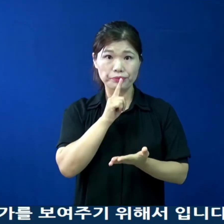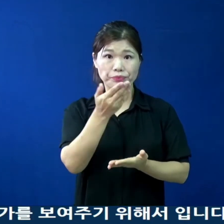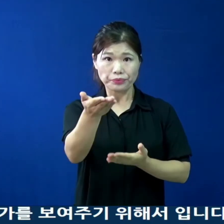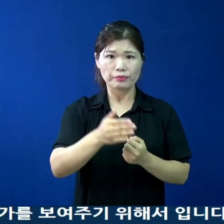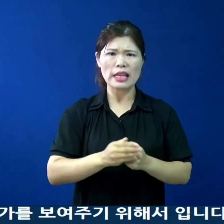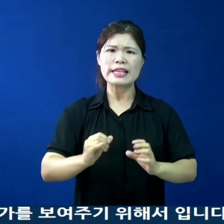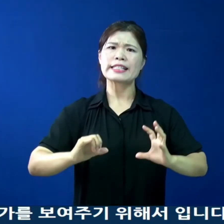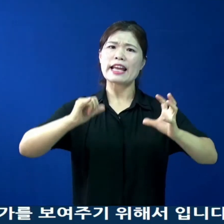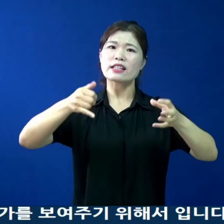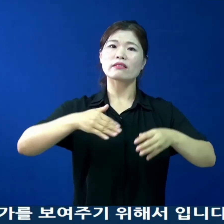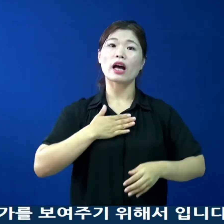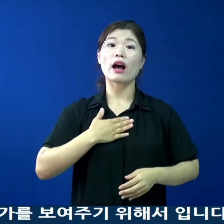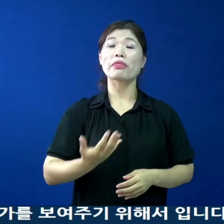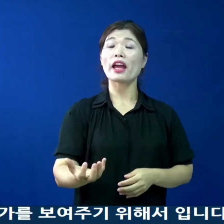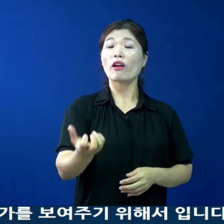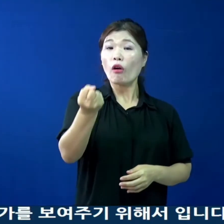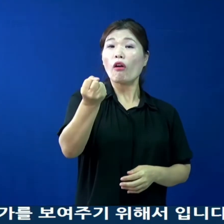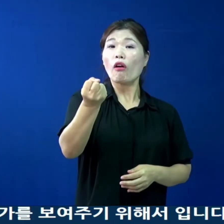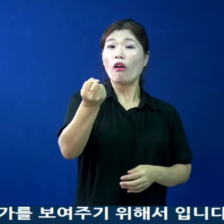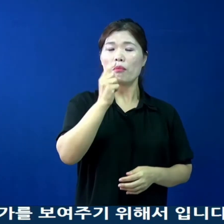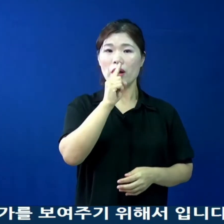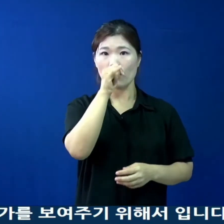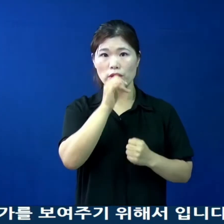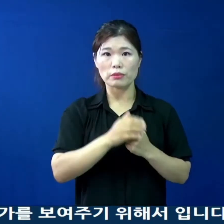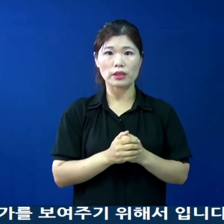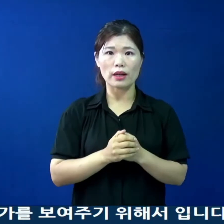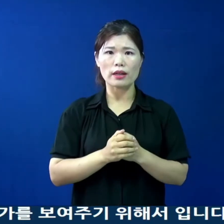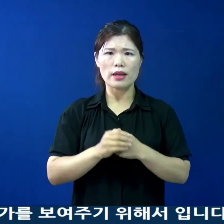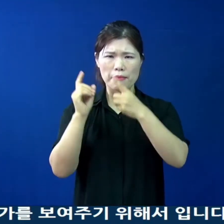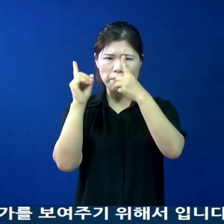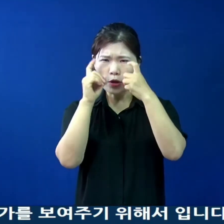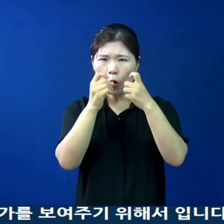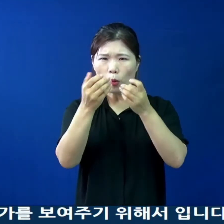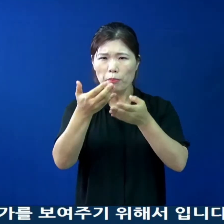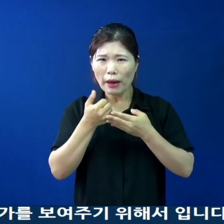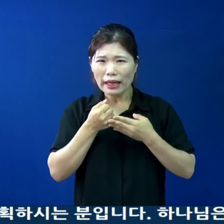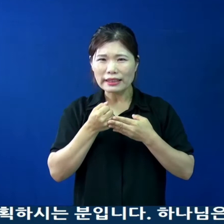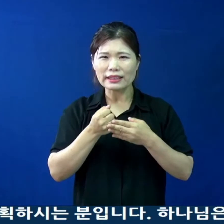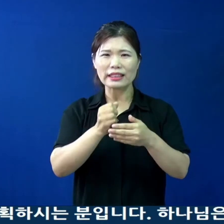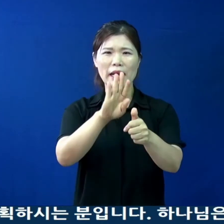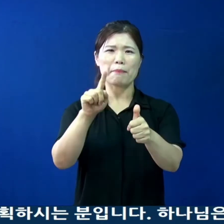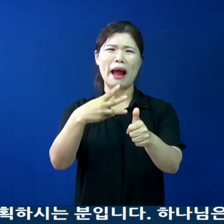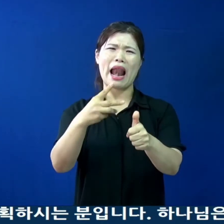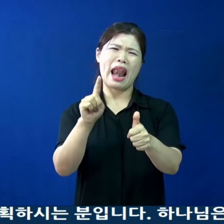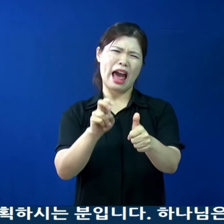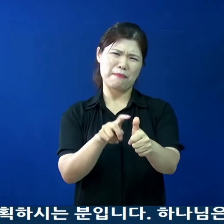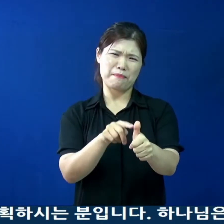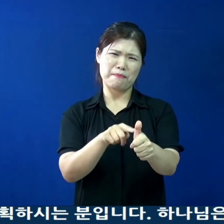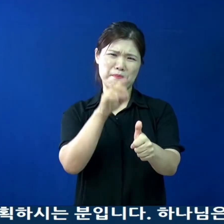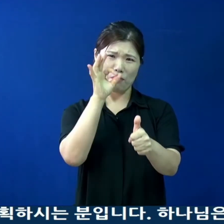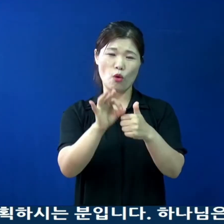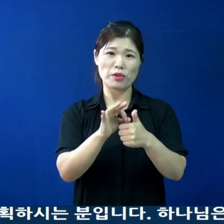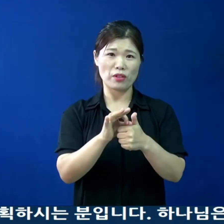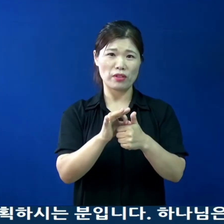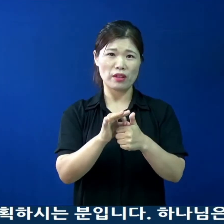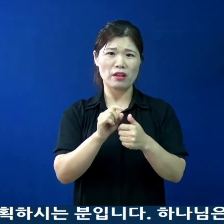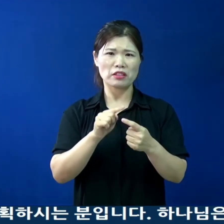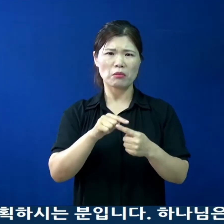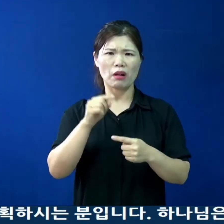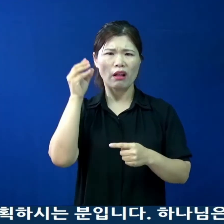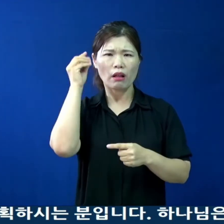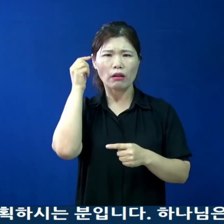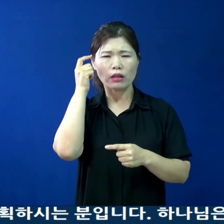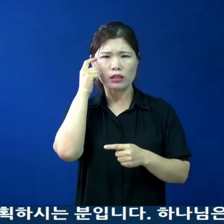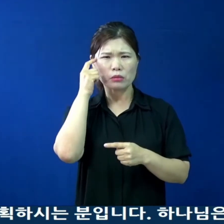다 내 거라는 겁니다. 미혹받은 예언자 발람은 성경에 보면 나귀보다도 무딘 선지자로